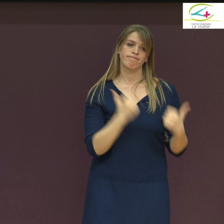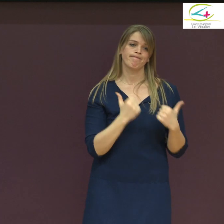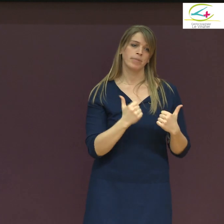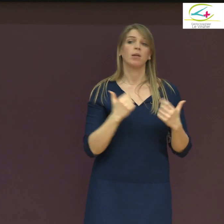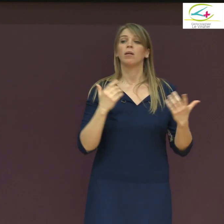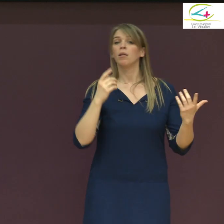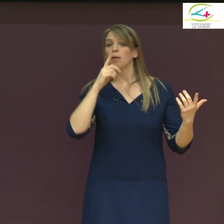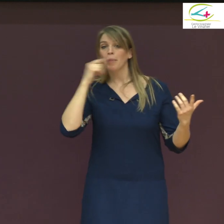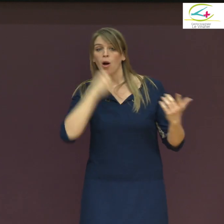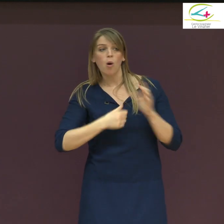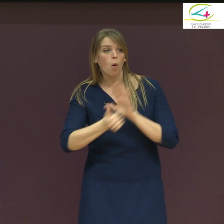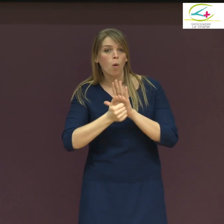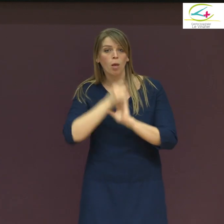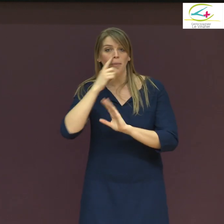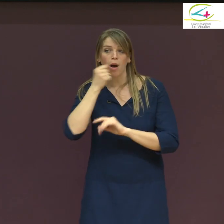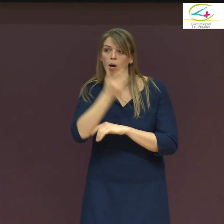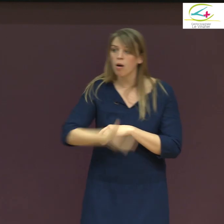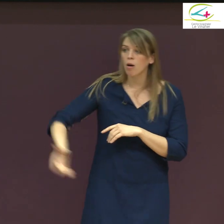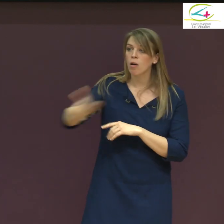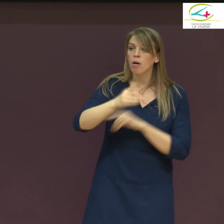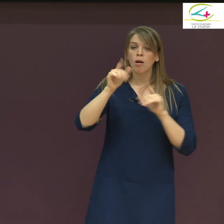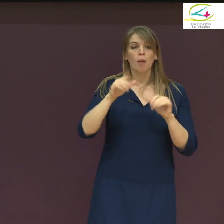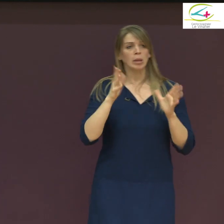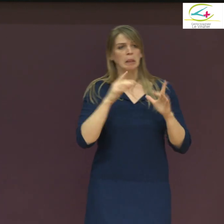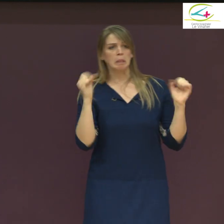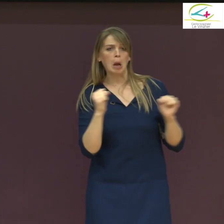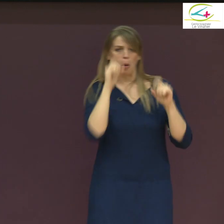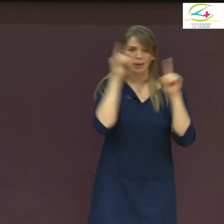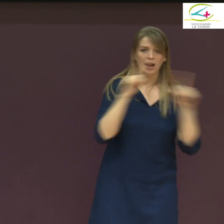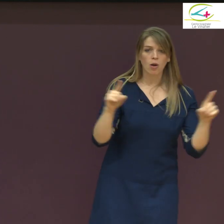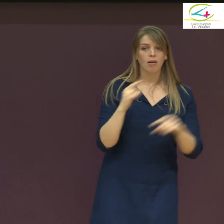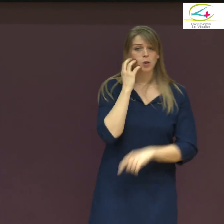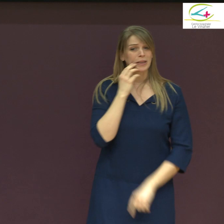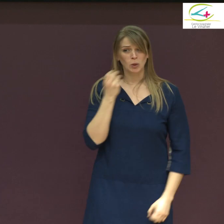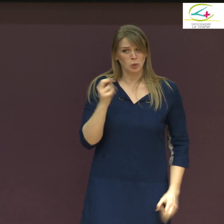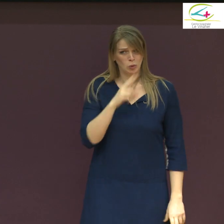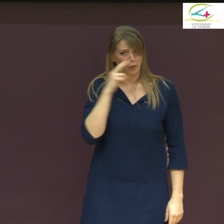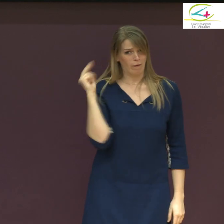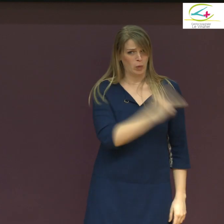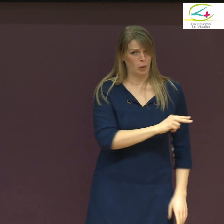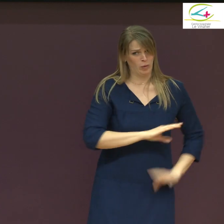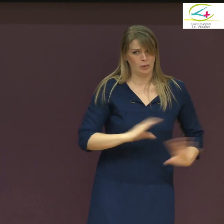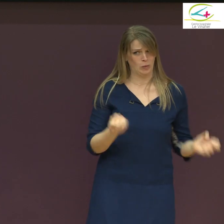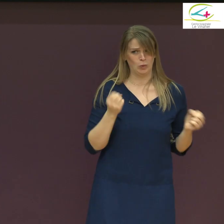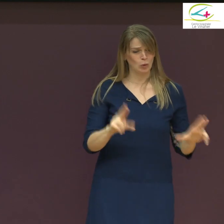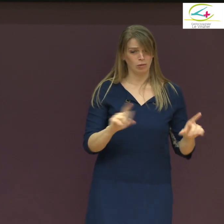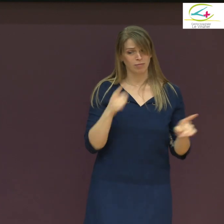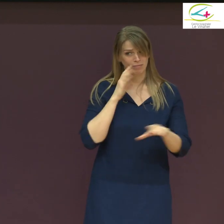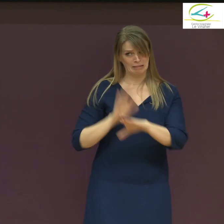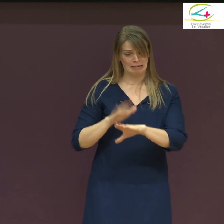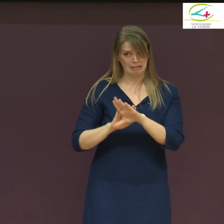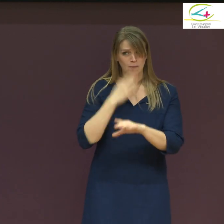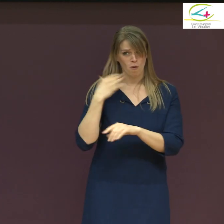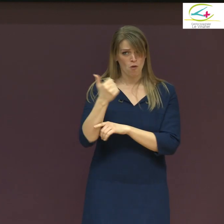les parents qui sont dans la salle, il faut vous dire que vous soyez d'accord ou pas d'accord, vos adolescents l'ont vue. Donc je vous conseille de la voir parce